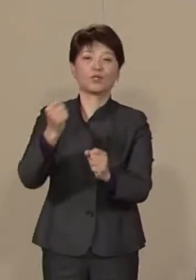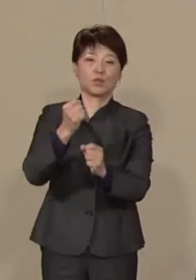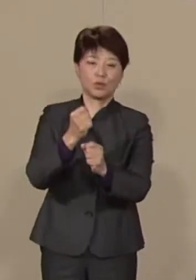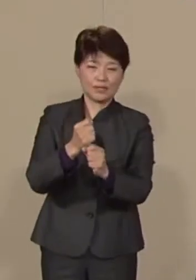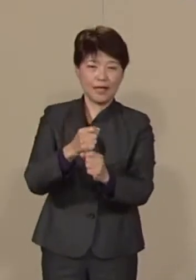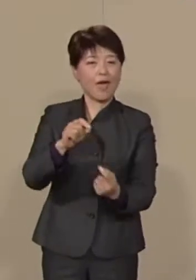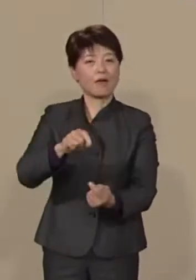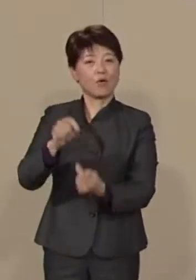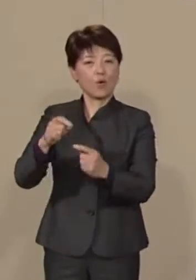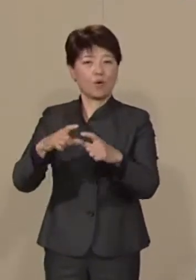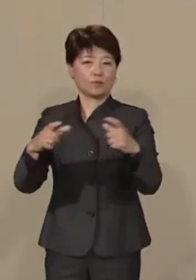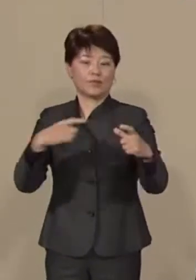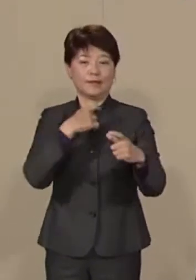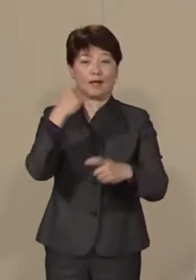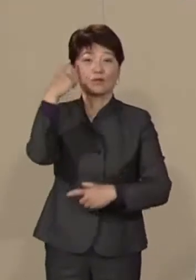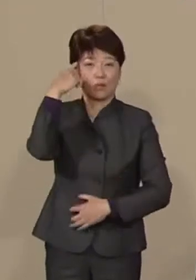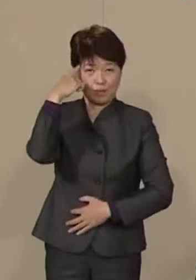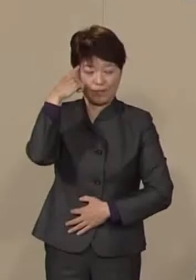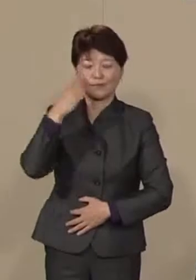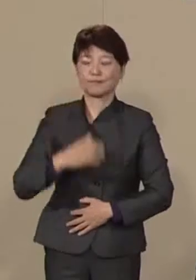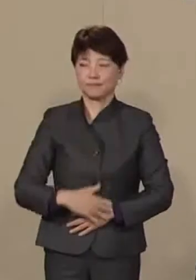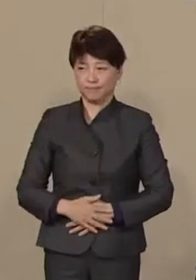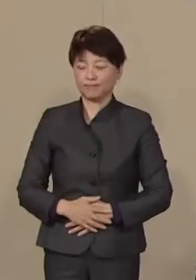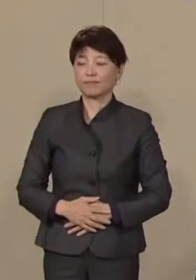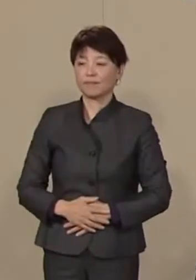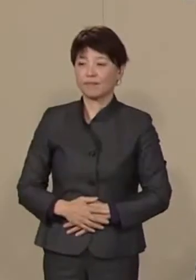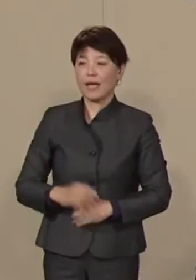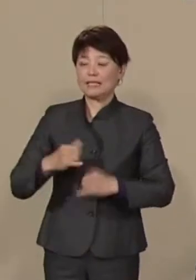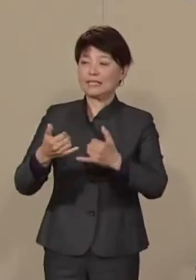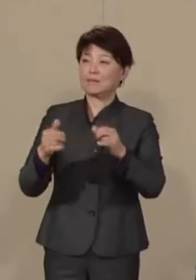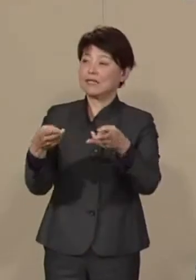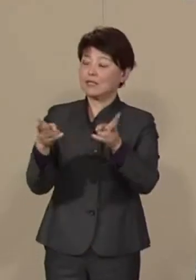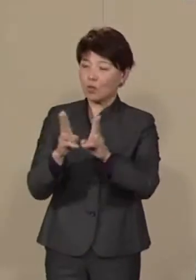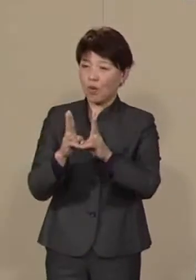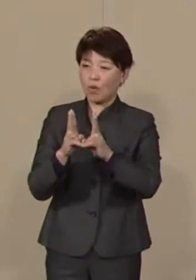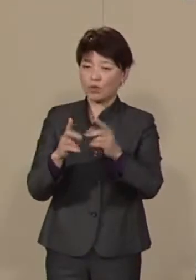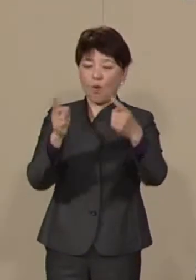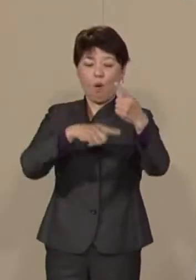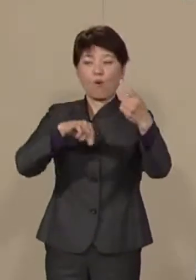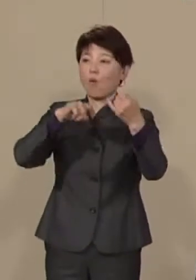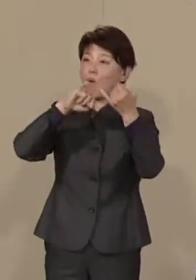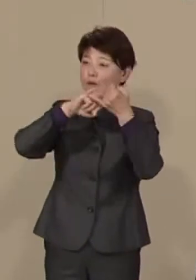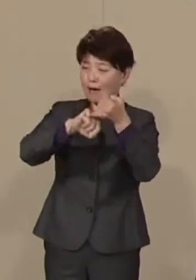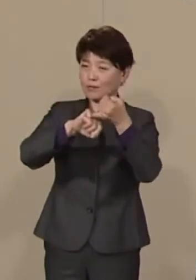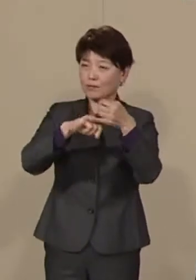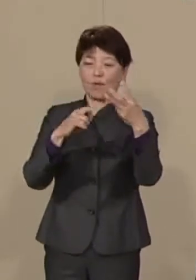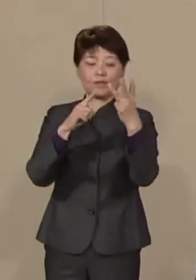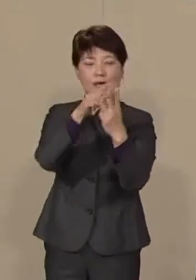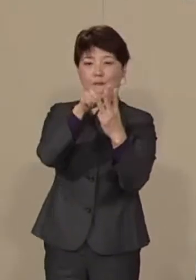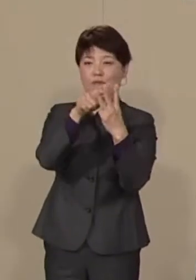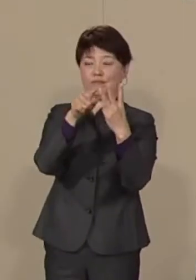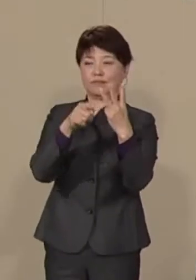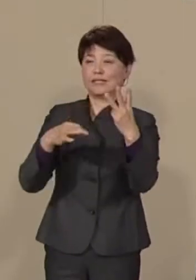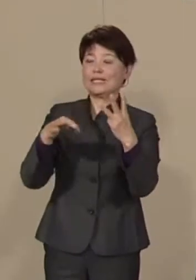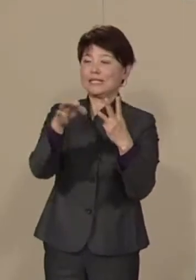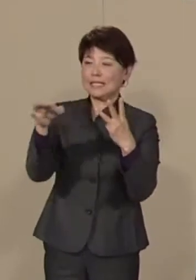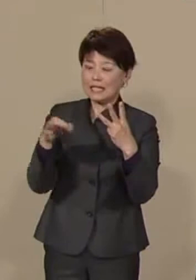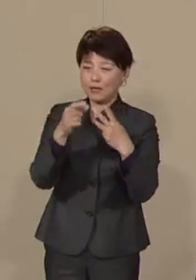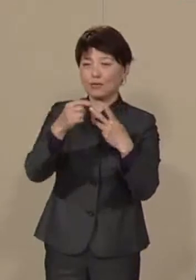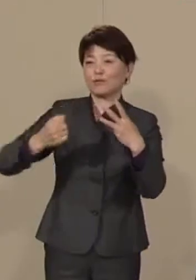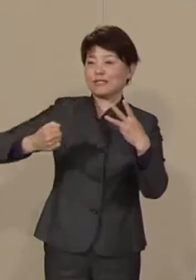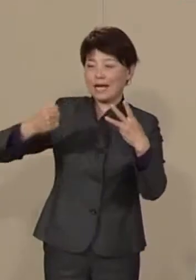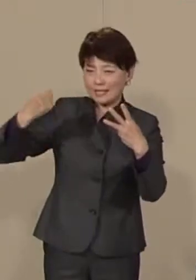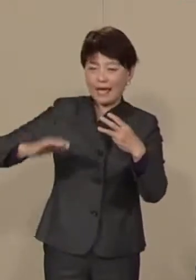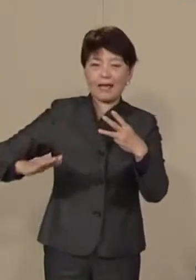生み出していきたいとおもいます自民党の政見公約の経済の3本柱金融と財政そして成長